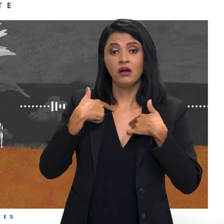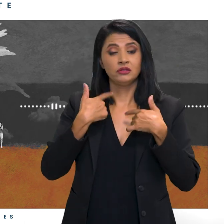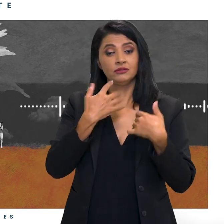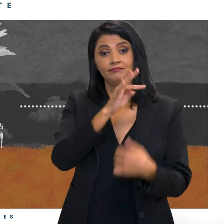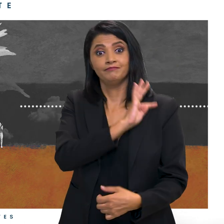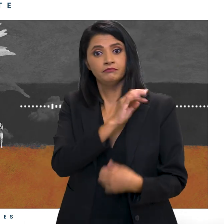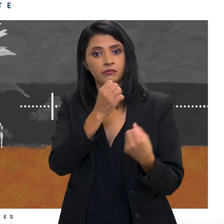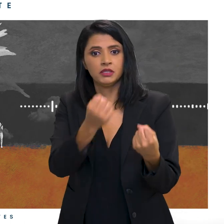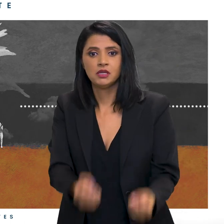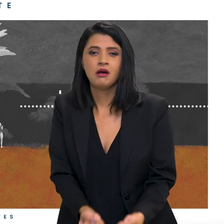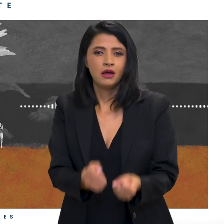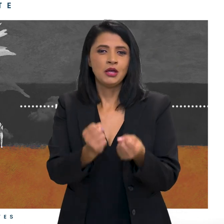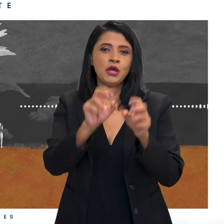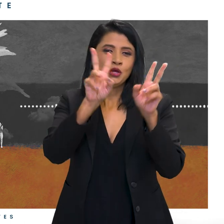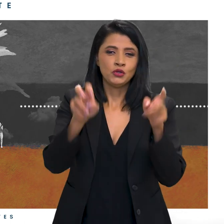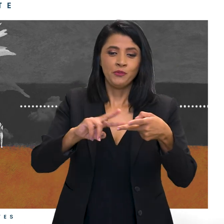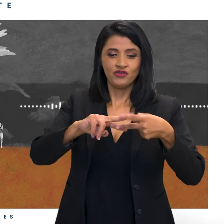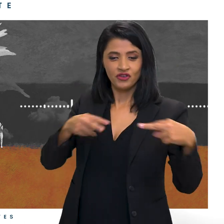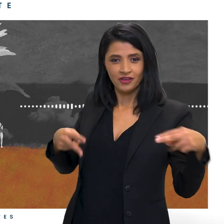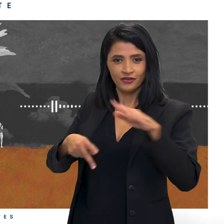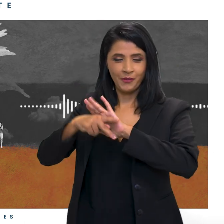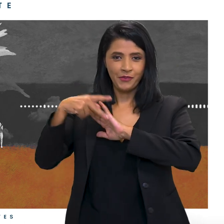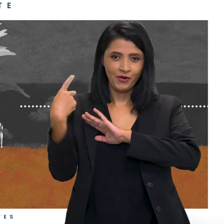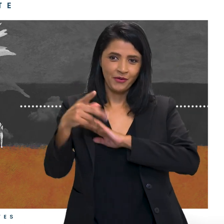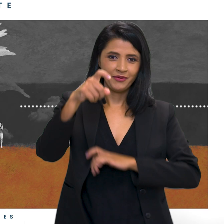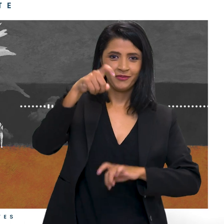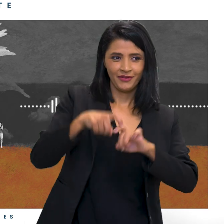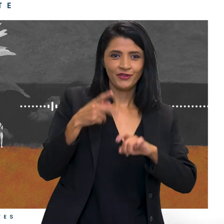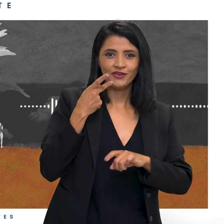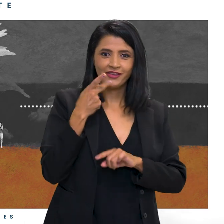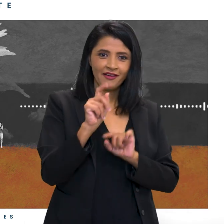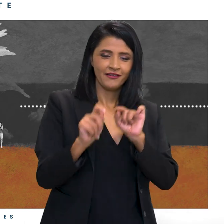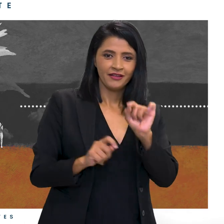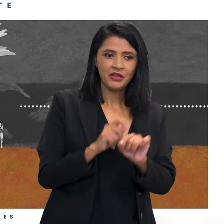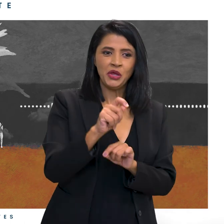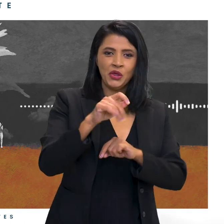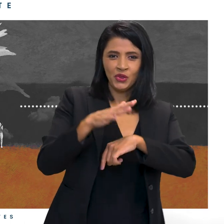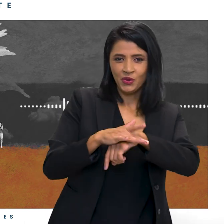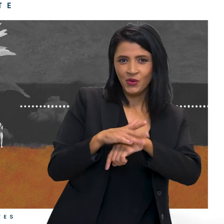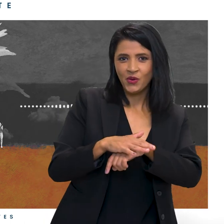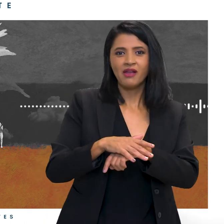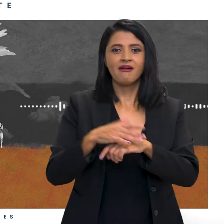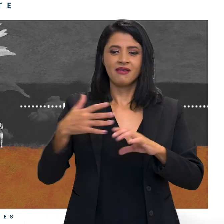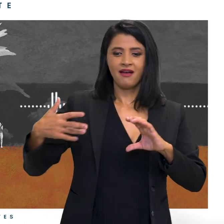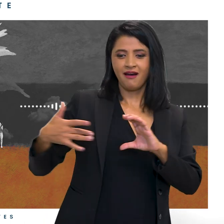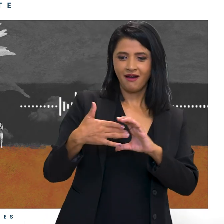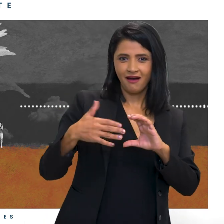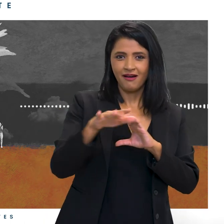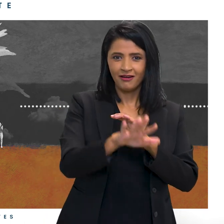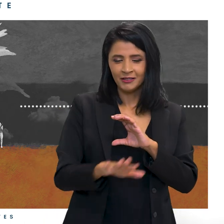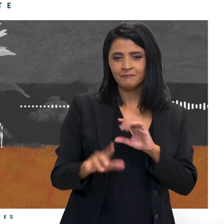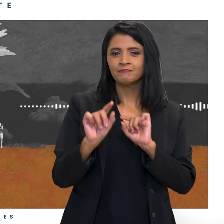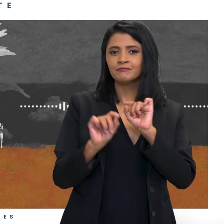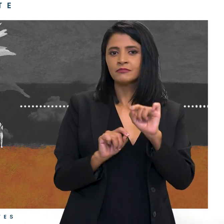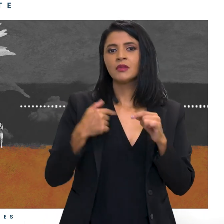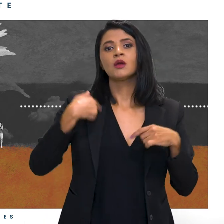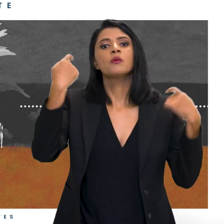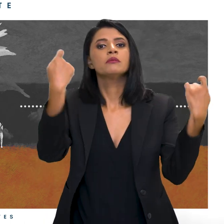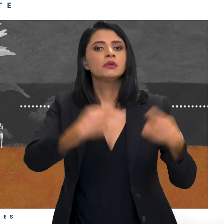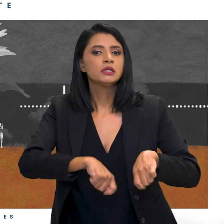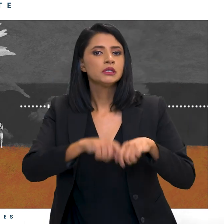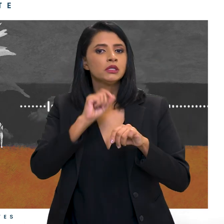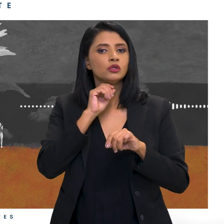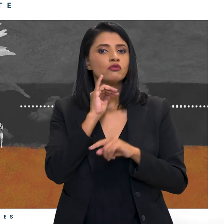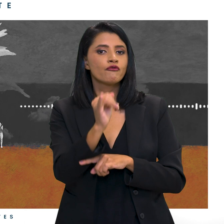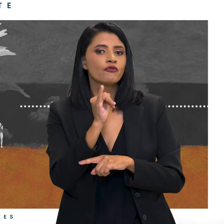absolutamente técnica sobre genética médica. E veja, né, quando a gente está lidando com doenças raras em nível da atenção básica,